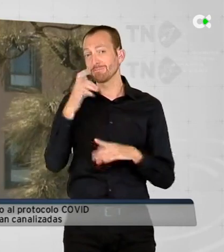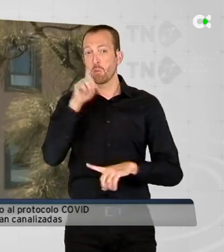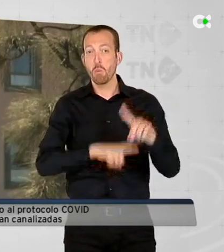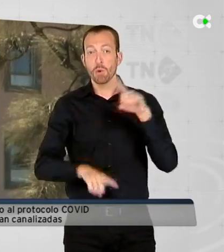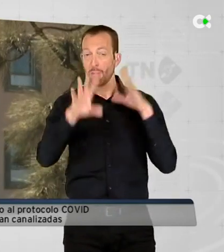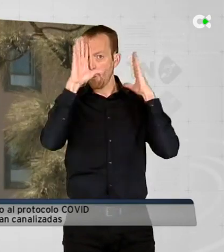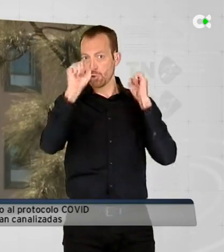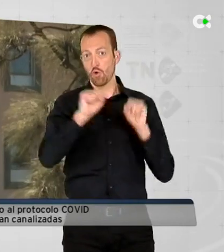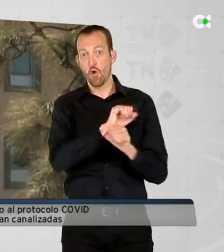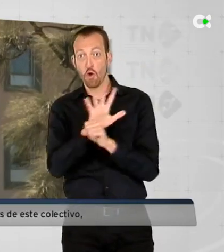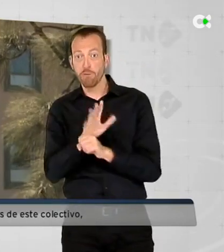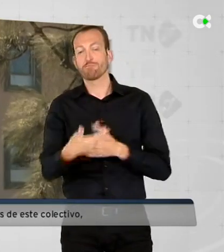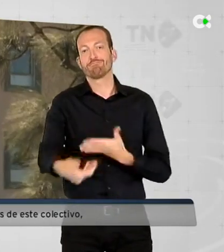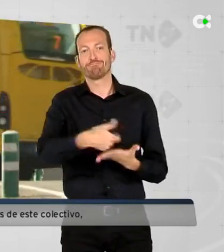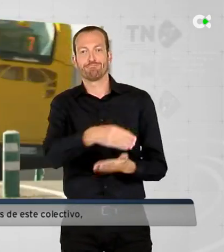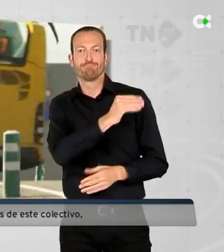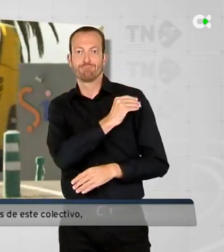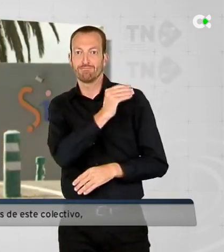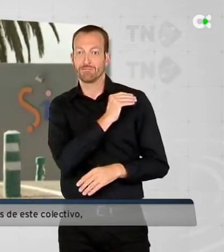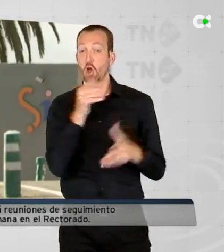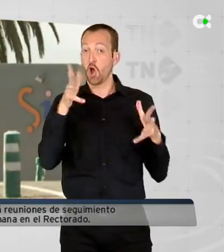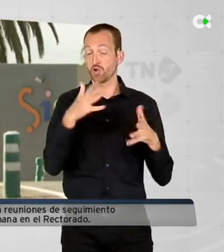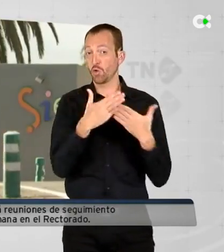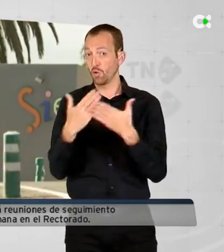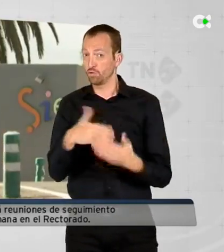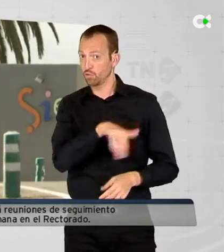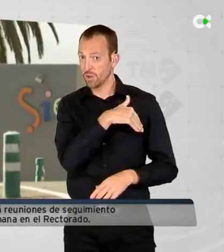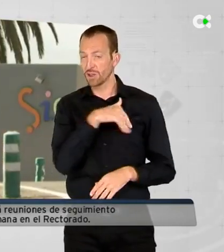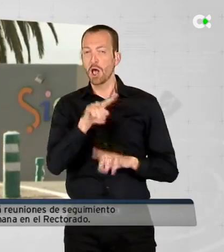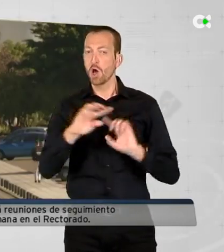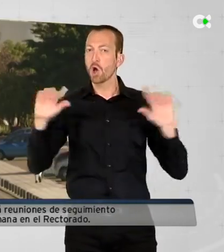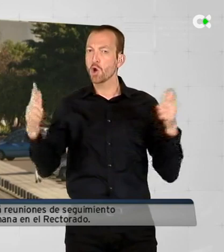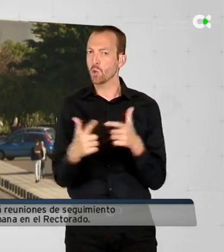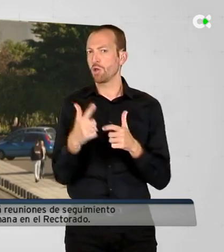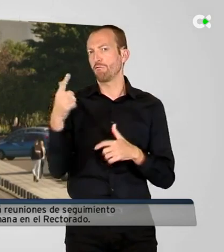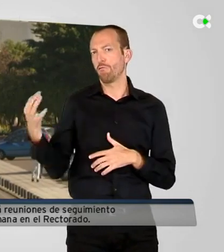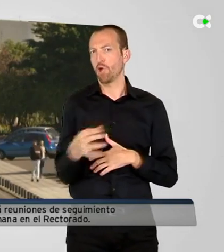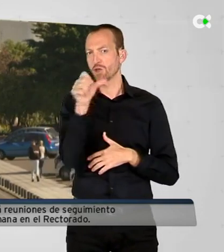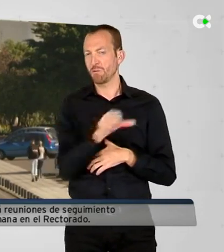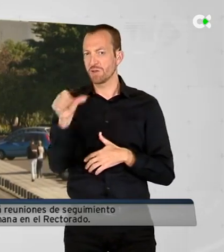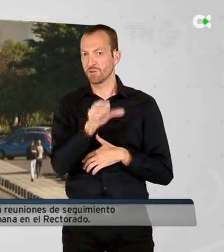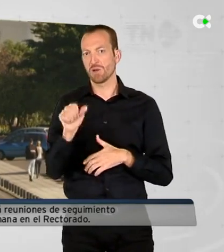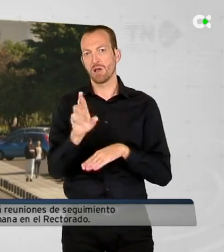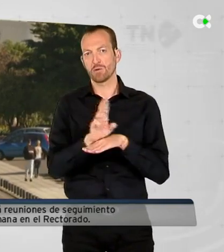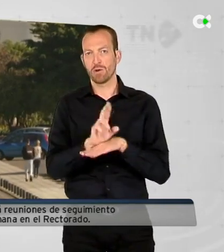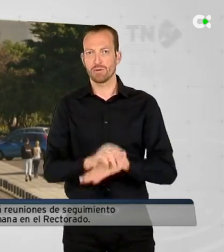protocolo COVID sean canalizadas a través de este colectivo que mantendrá reuniones de seguimiento cada semana en el rectorado